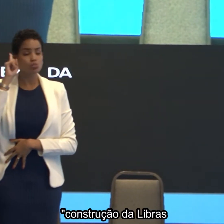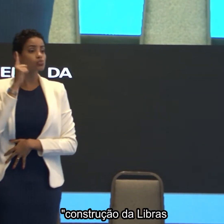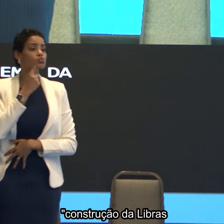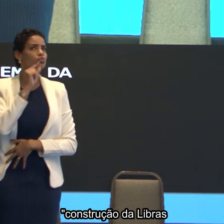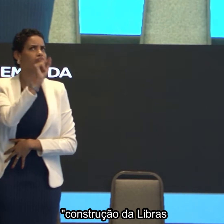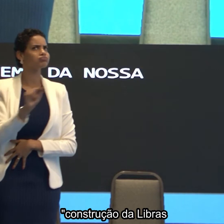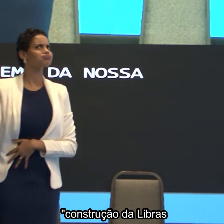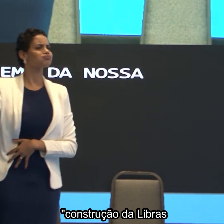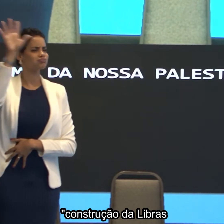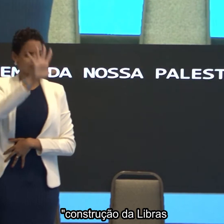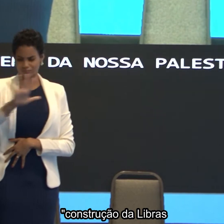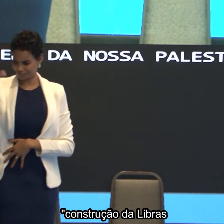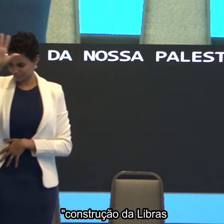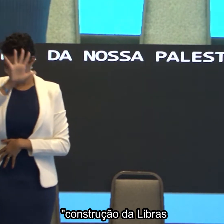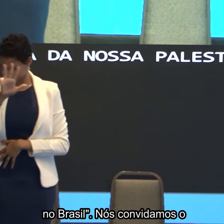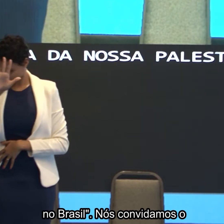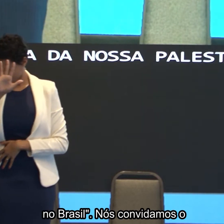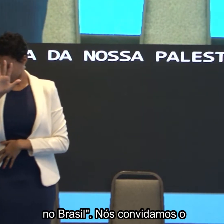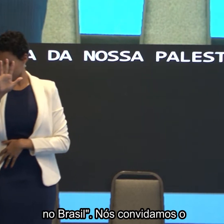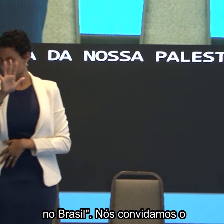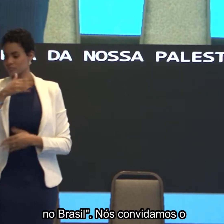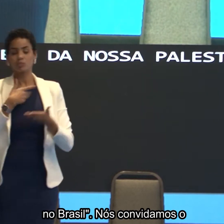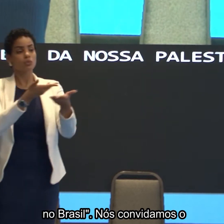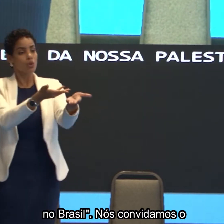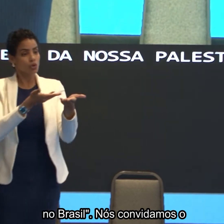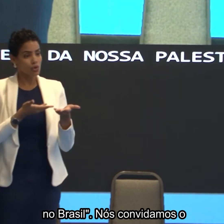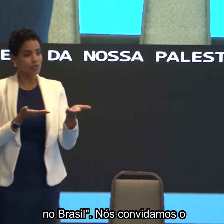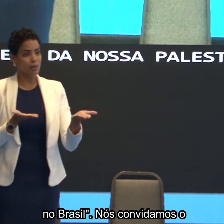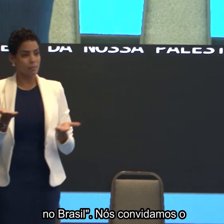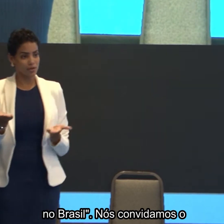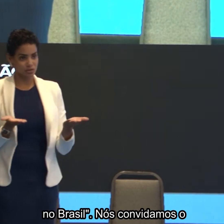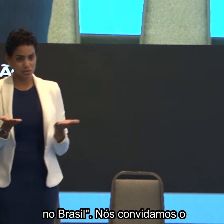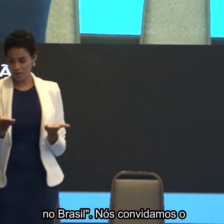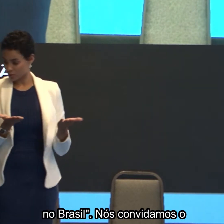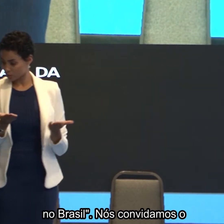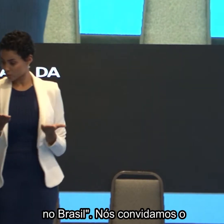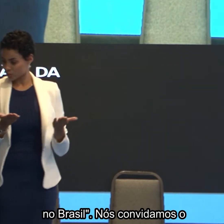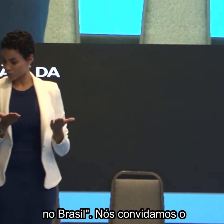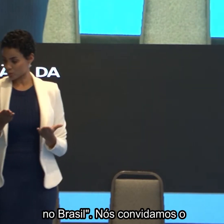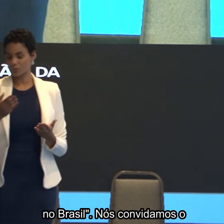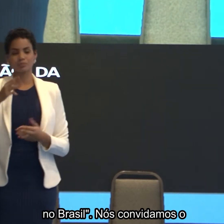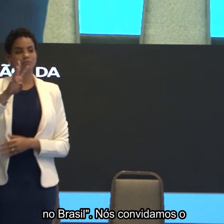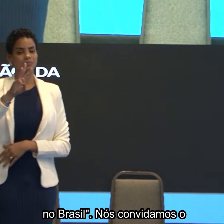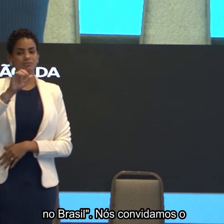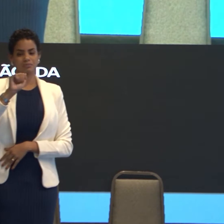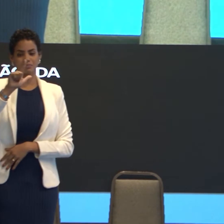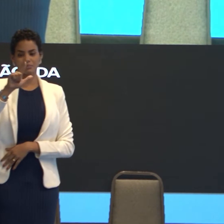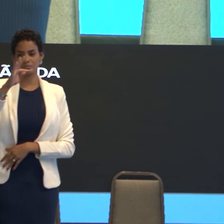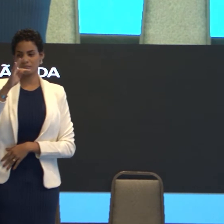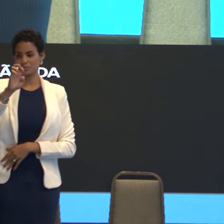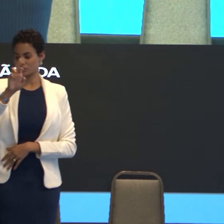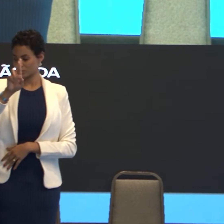Construção da Libras no Brasil. E nós convidamos